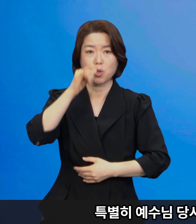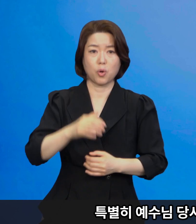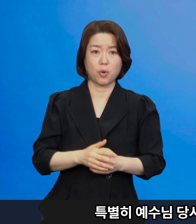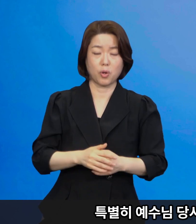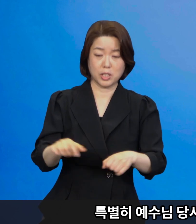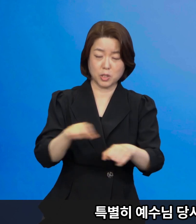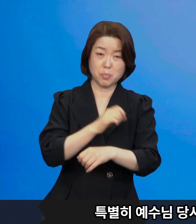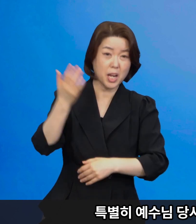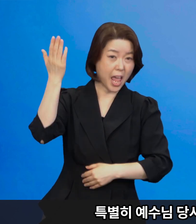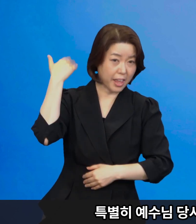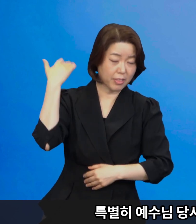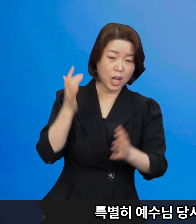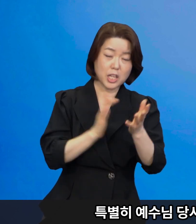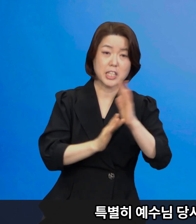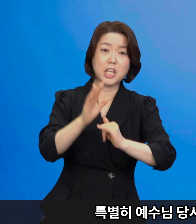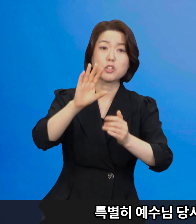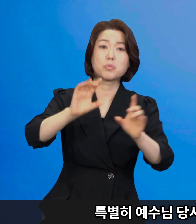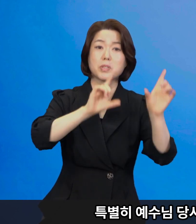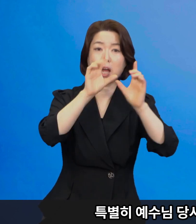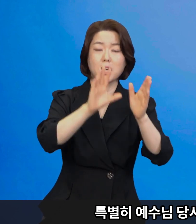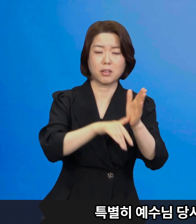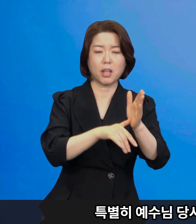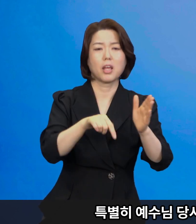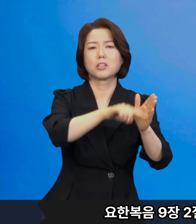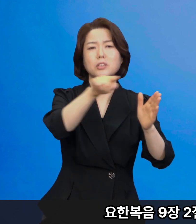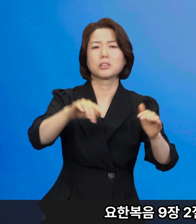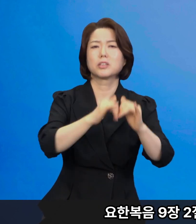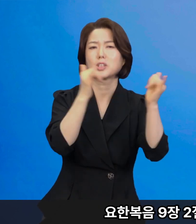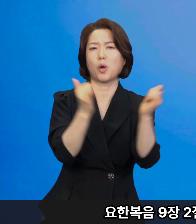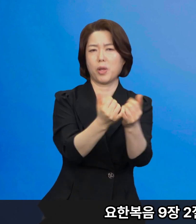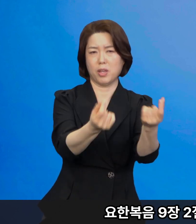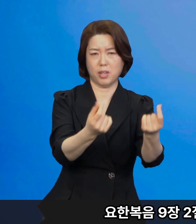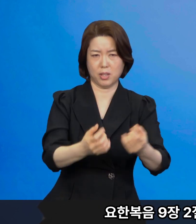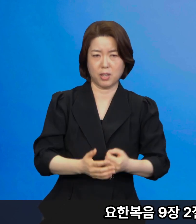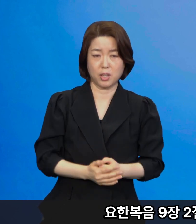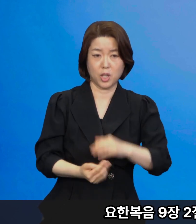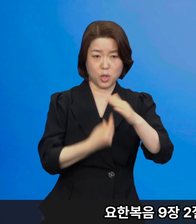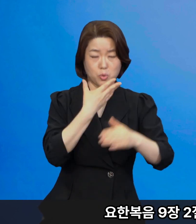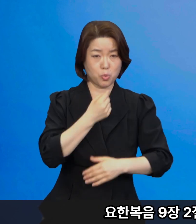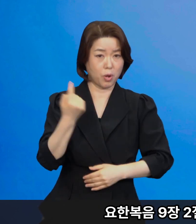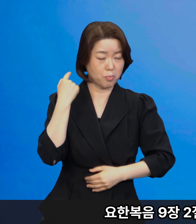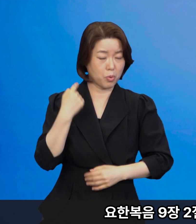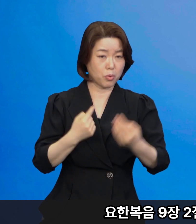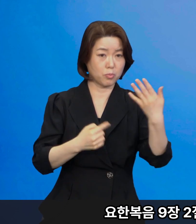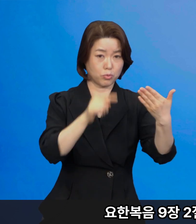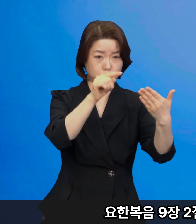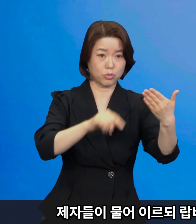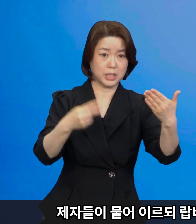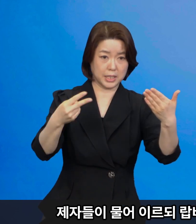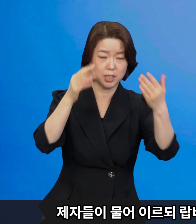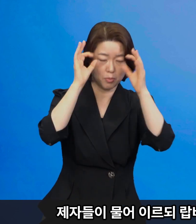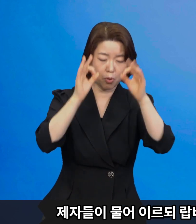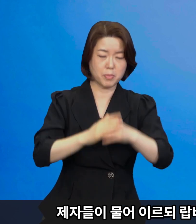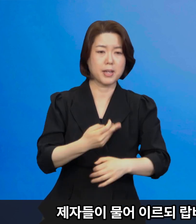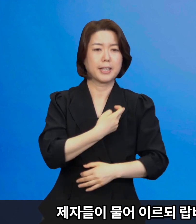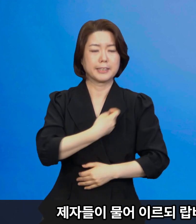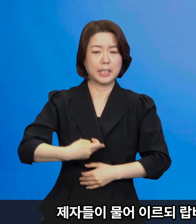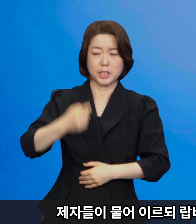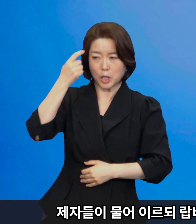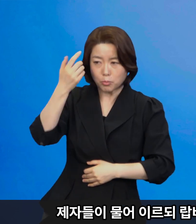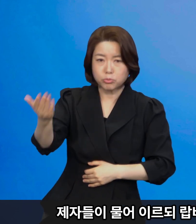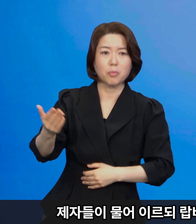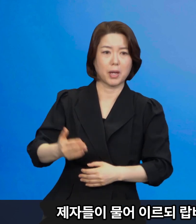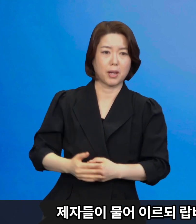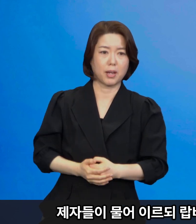예수님 당시의 사람들이 그랬습니다. 요한복음 9장 2절에 이렇게 기록합니다. 제자들이 물어